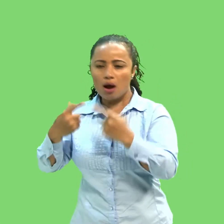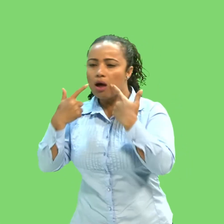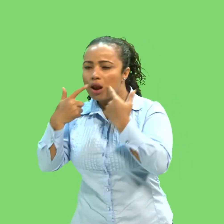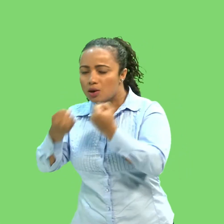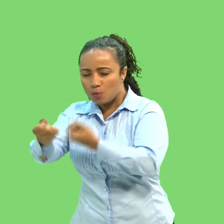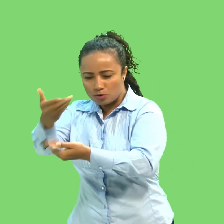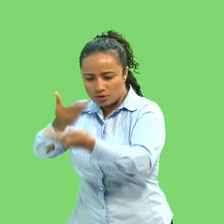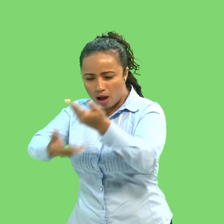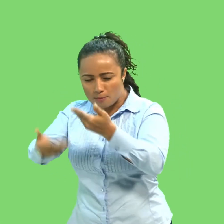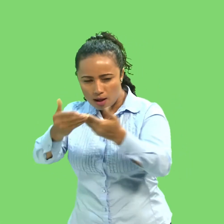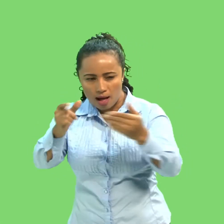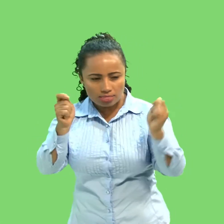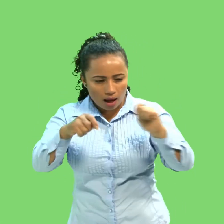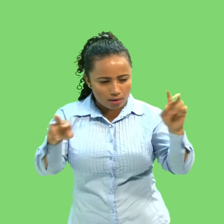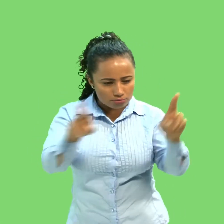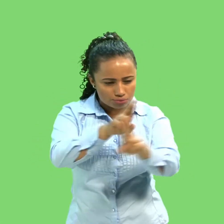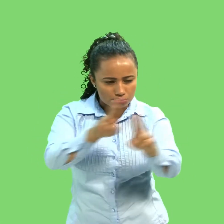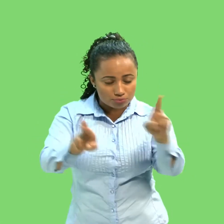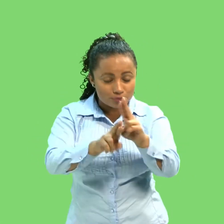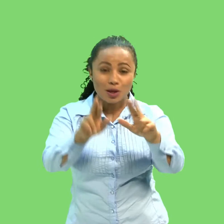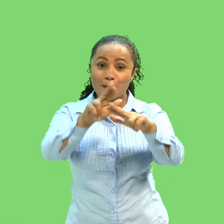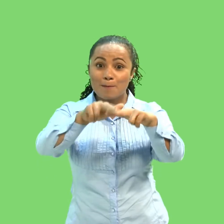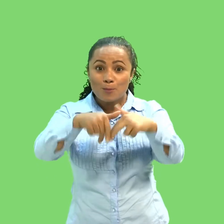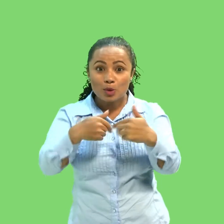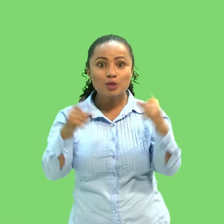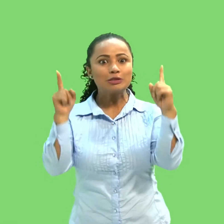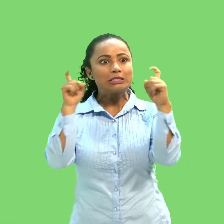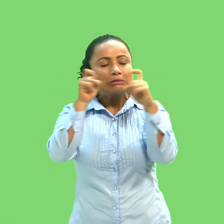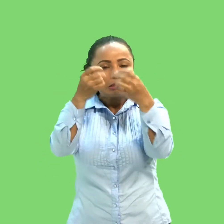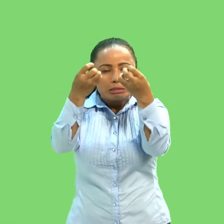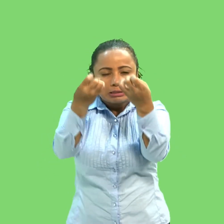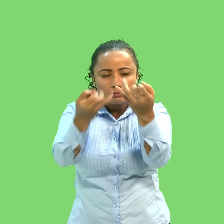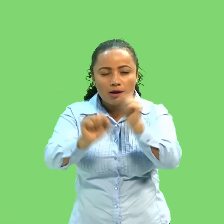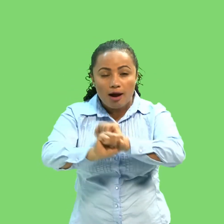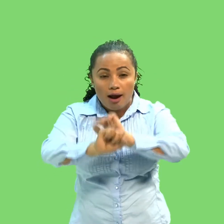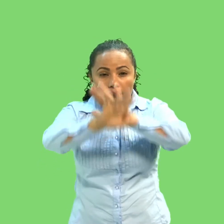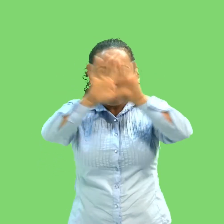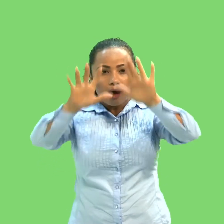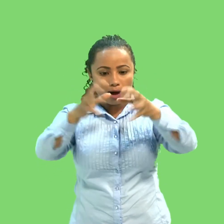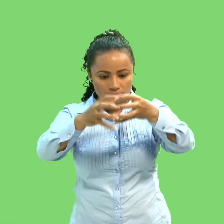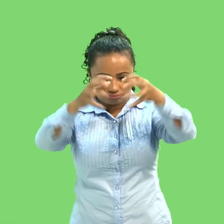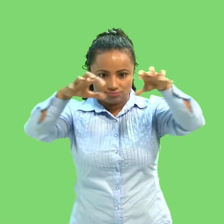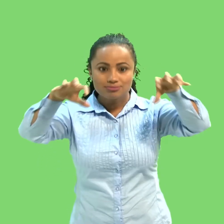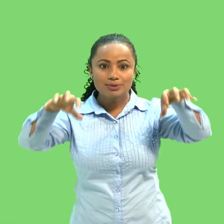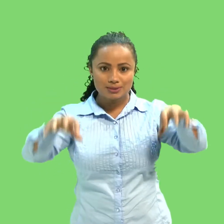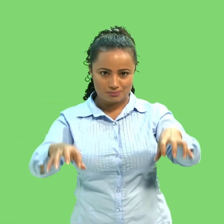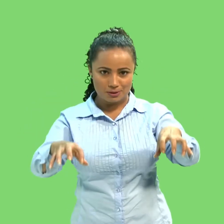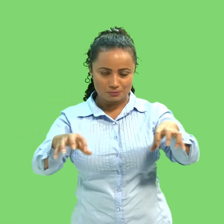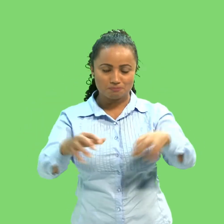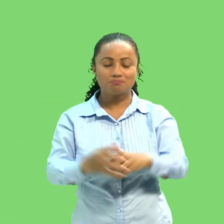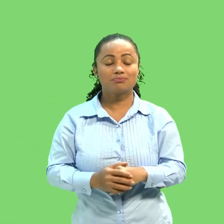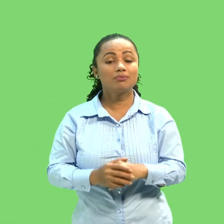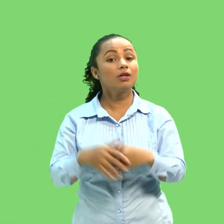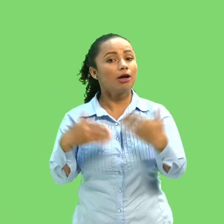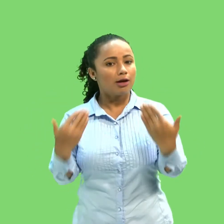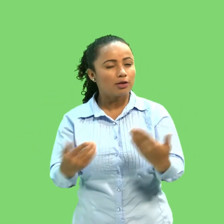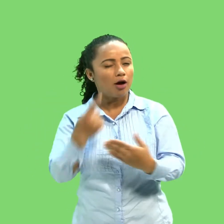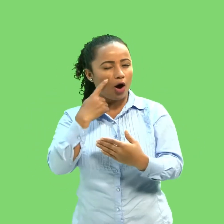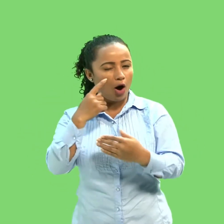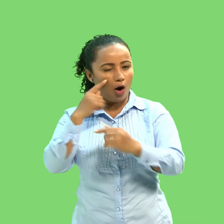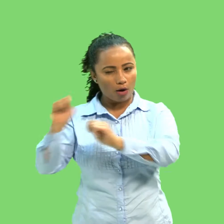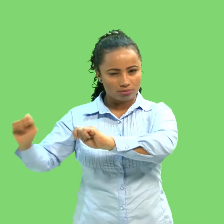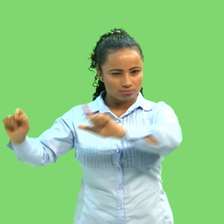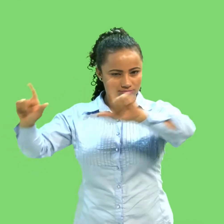difícil delimitar os territórios de atuação de cada uma das duas ciências. Nesse sentido, vamos ao slide